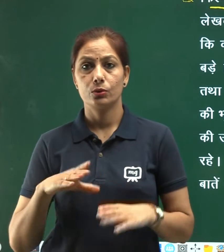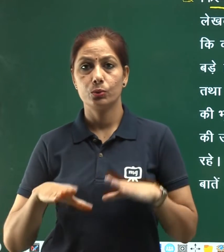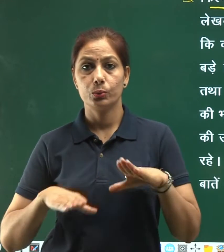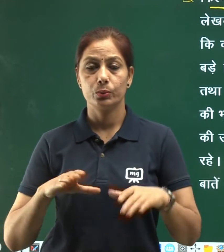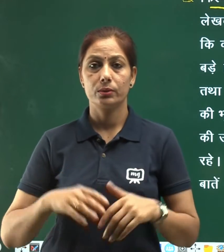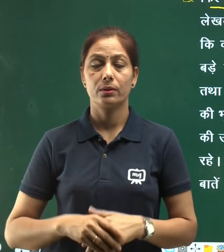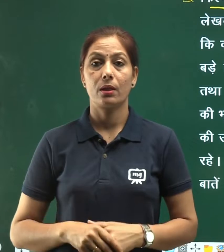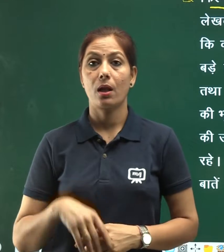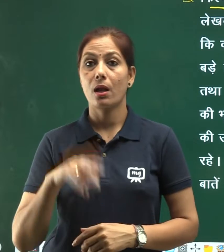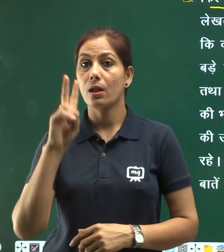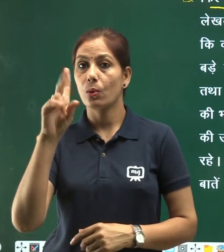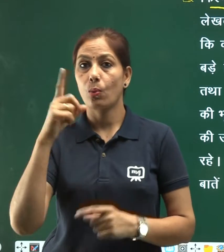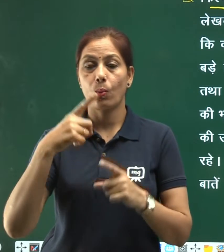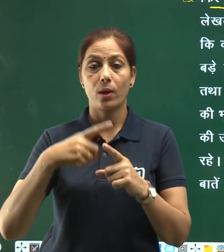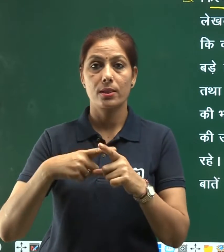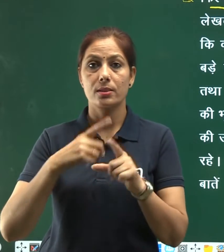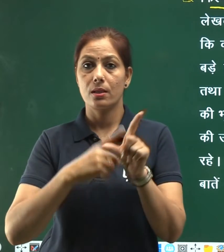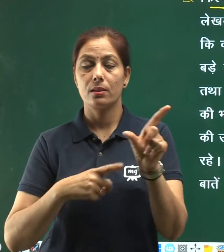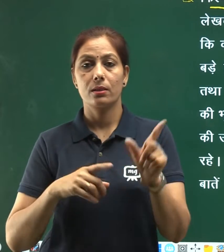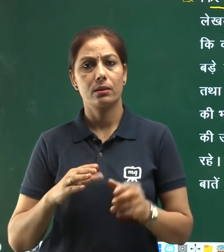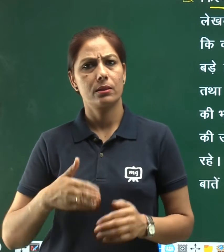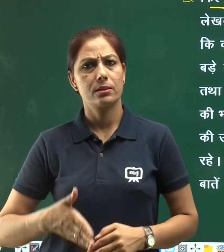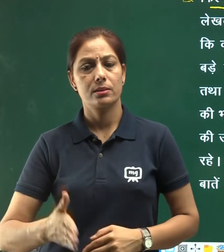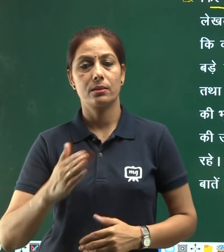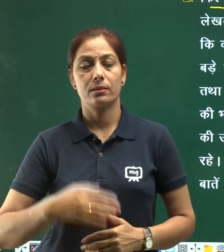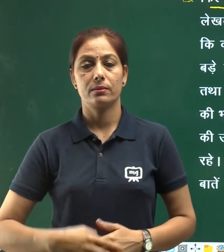2.5 साल तक चली।